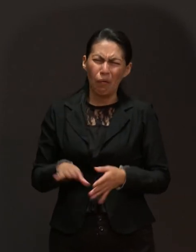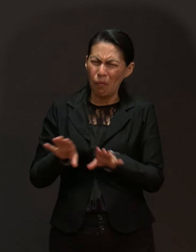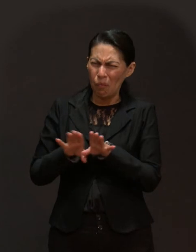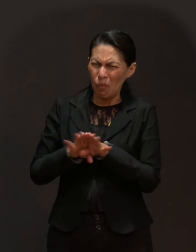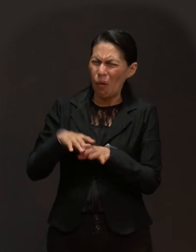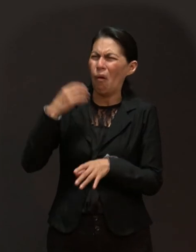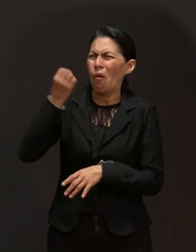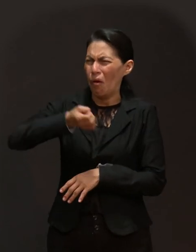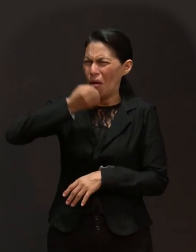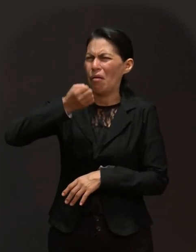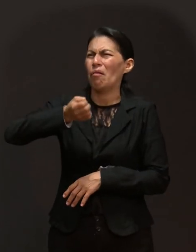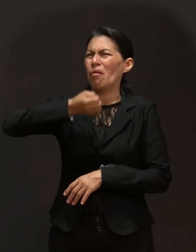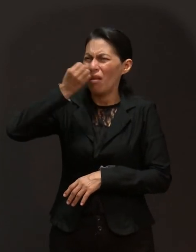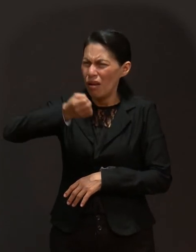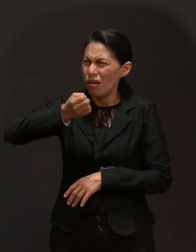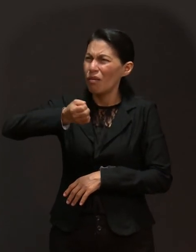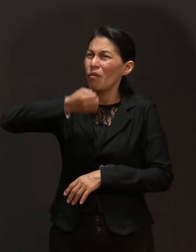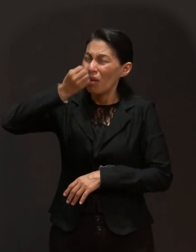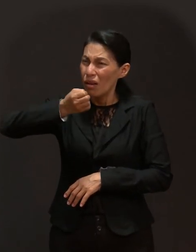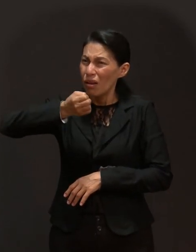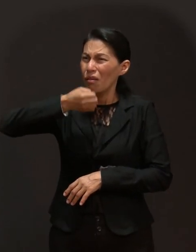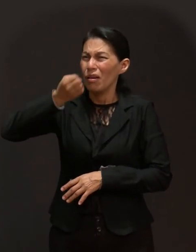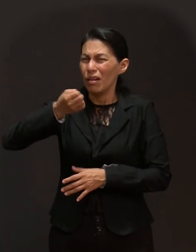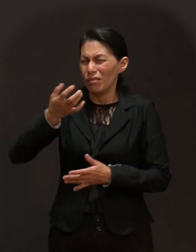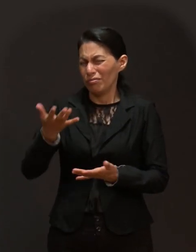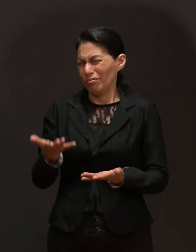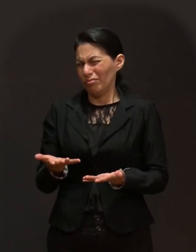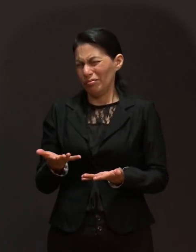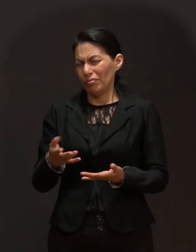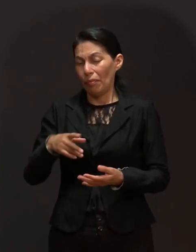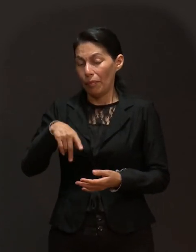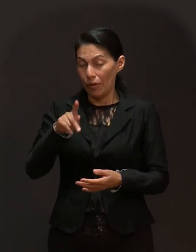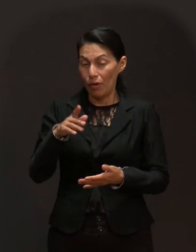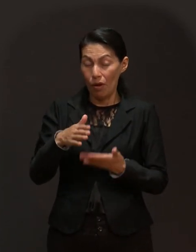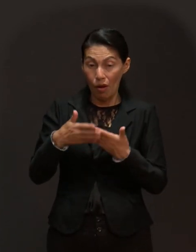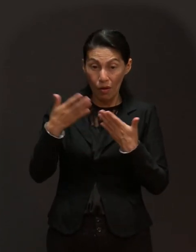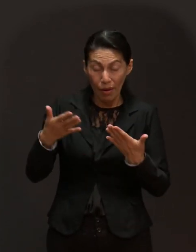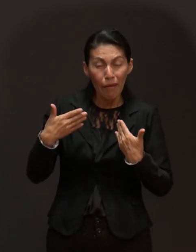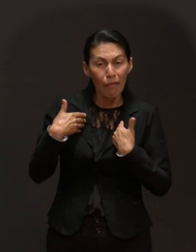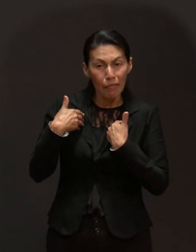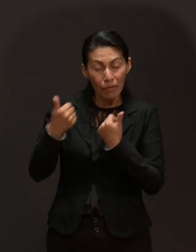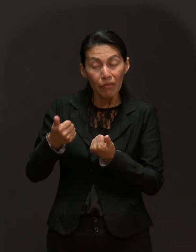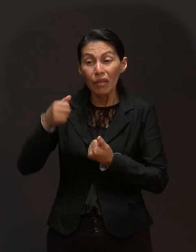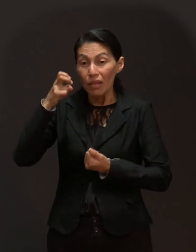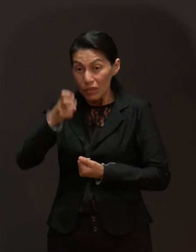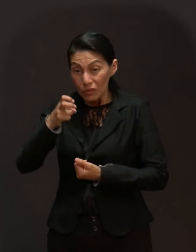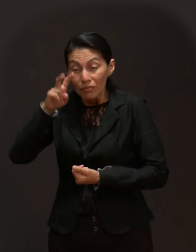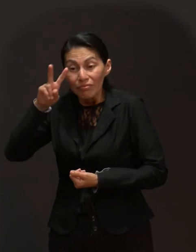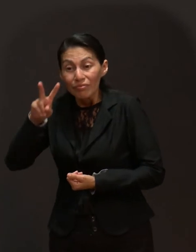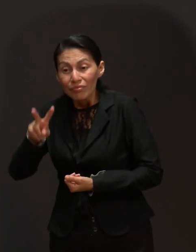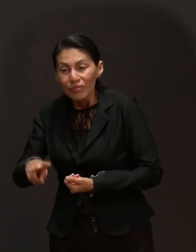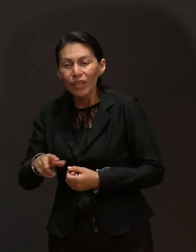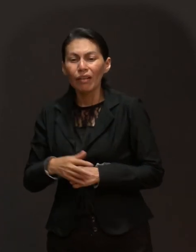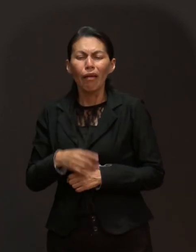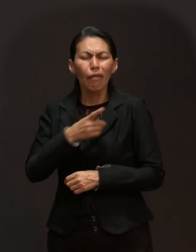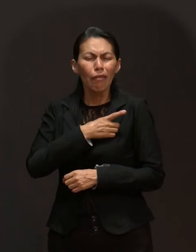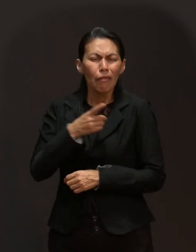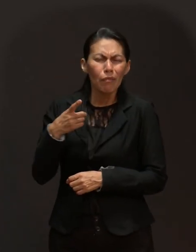orar hasta para todo pero ahora entiendes que es totalmente cierto